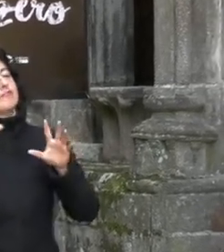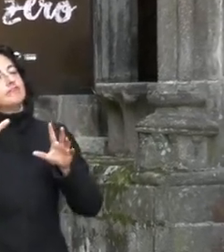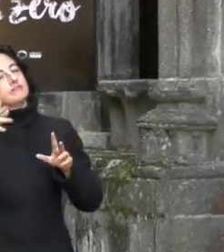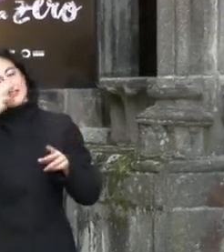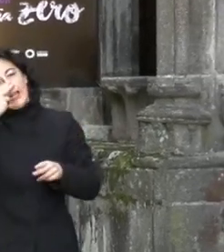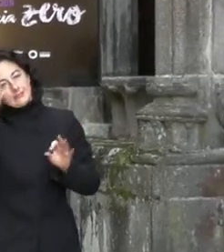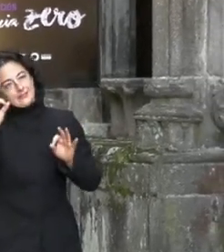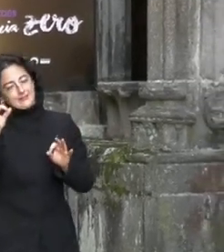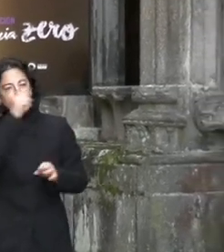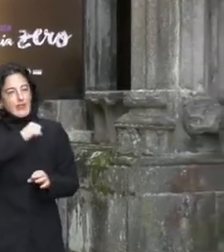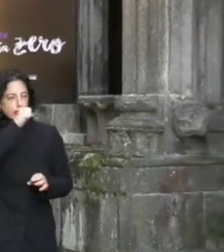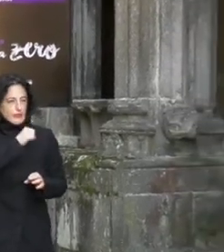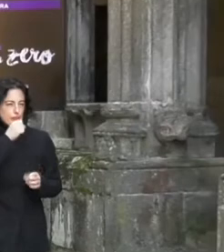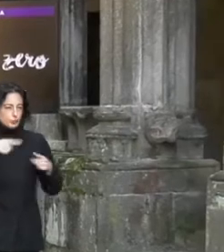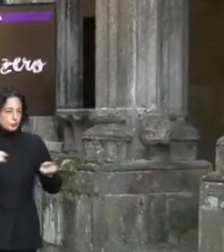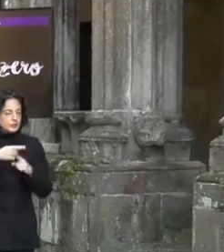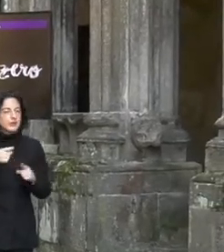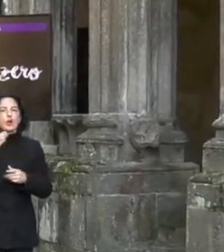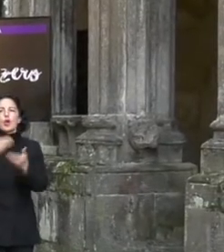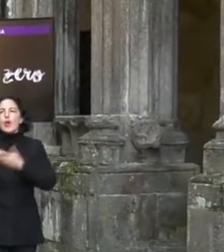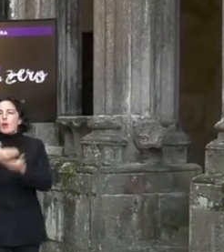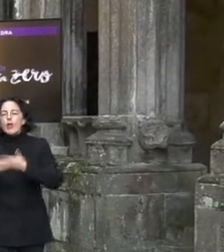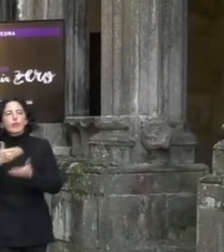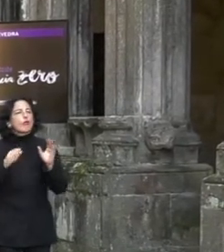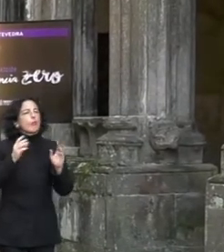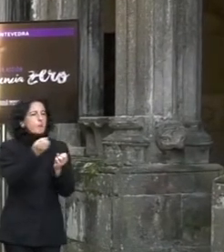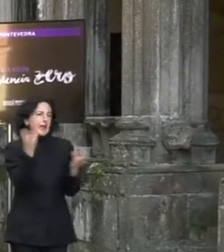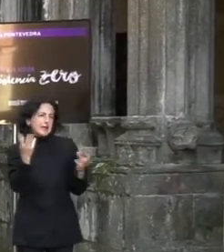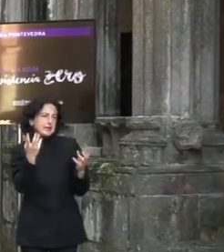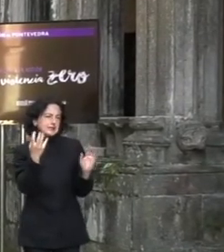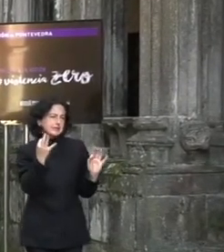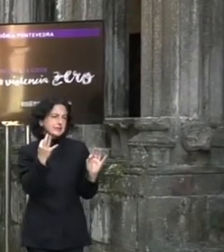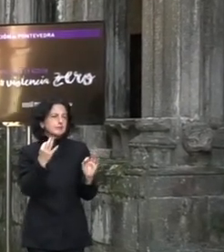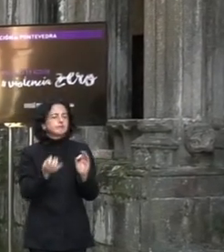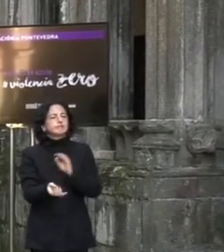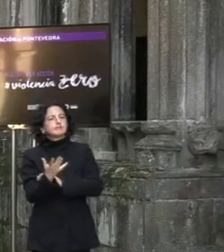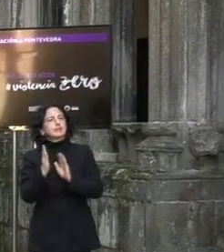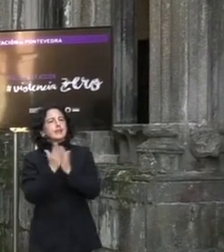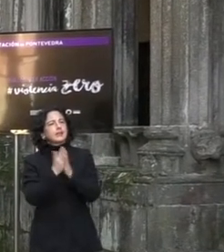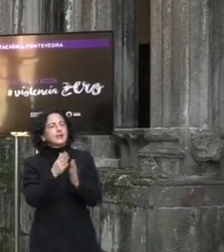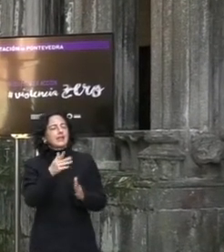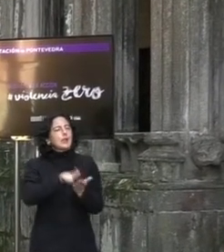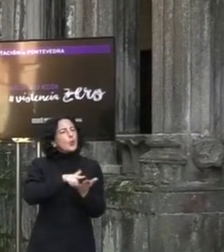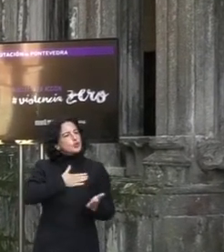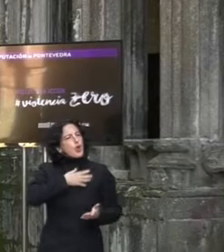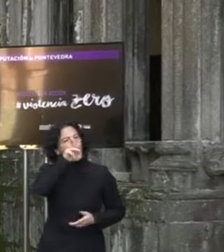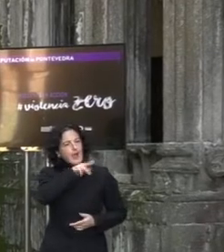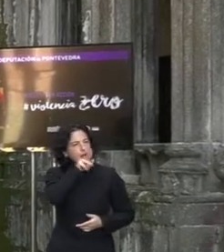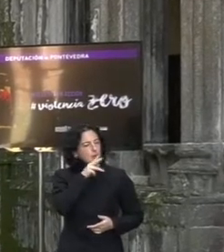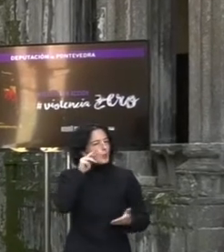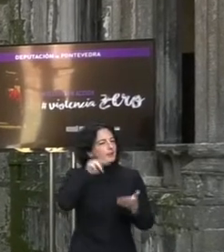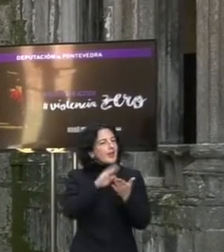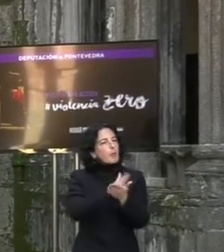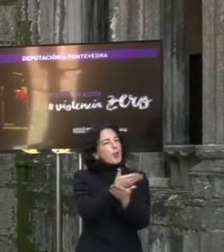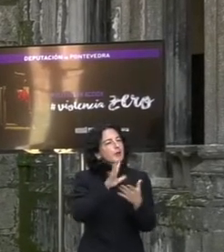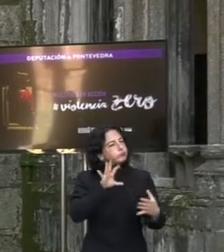primeiros temas. Despois de varias colaboracións, debutou co disco libro Na lingua que eu falo, unha mirada sobre os poemas